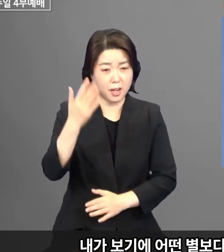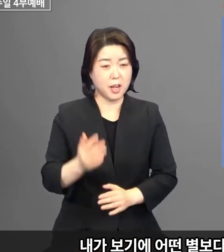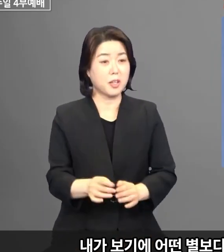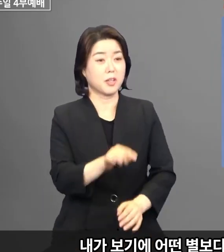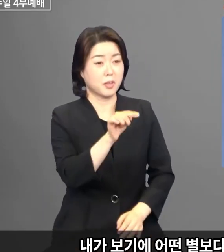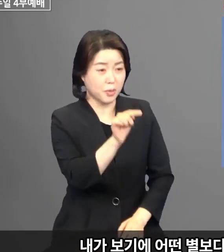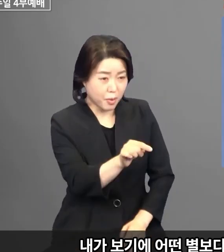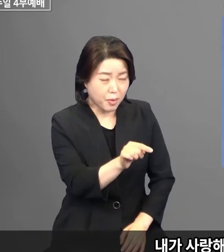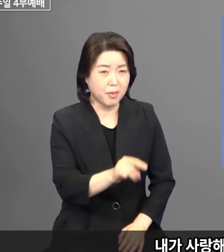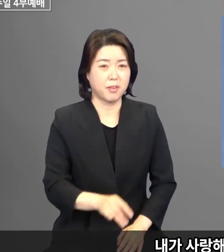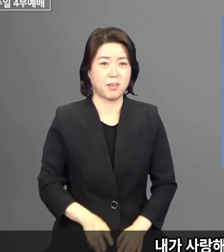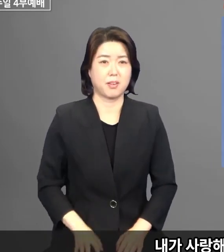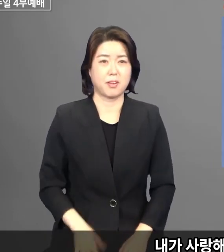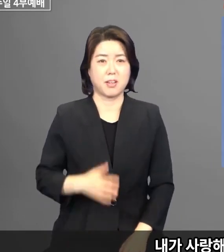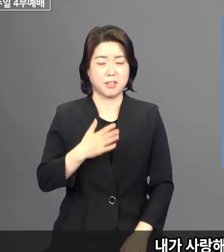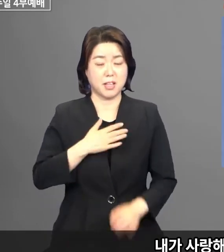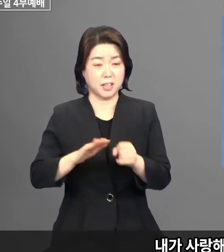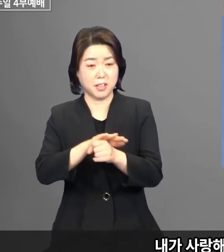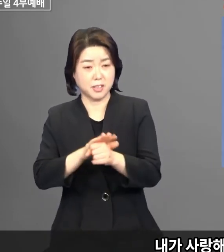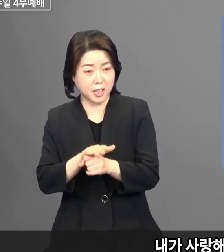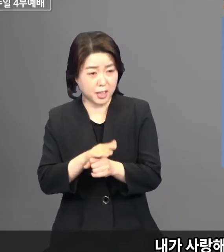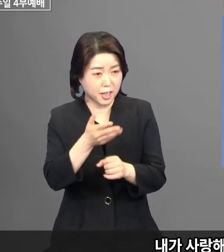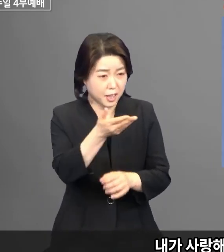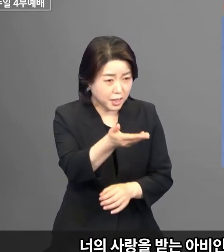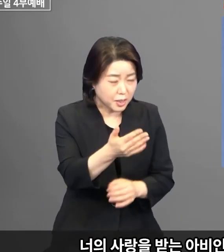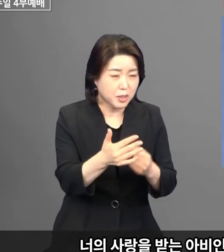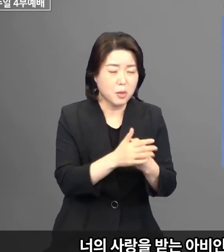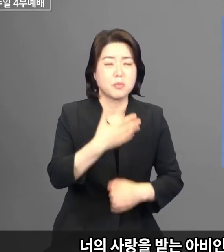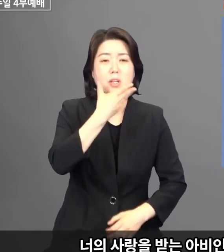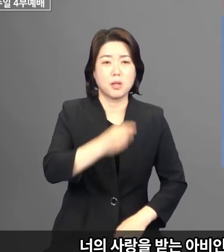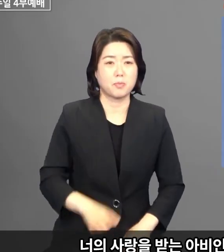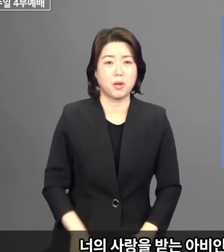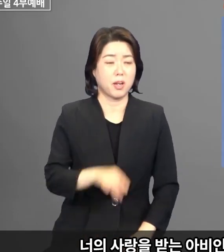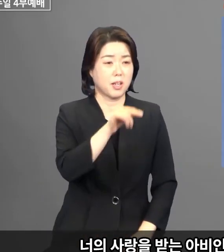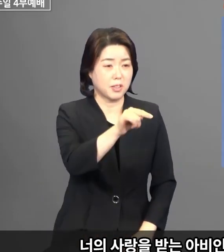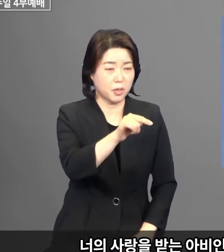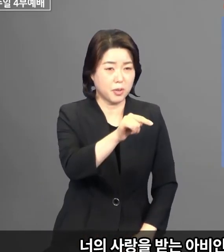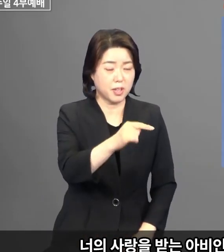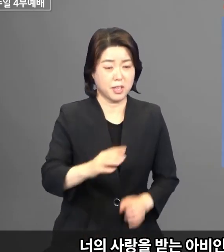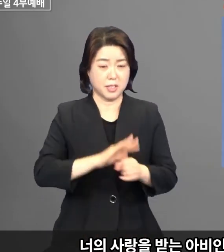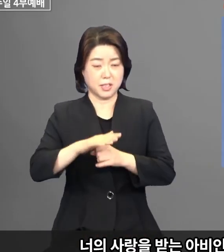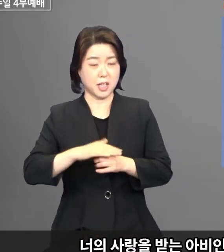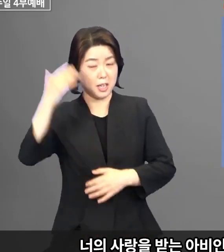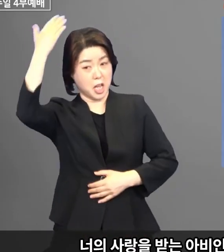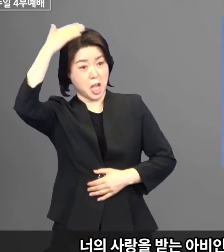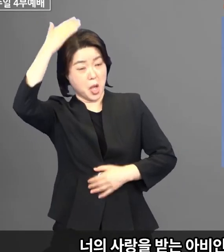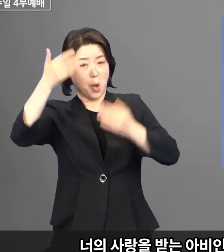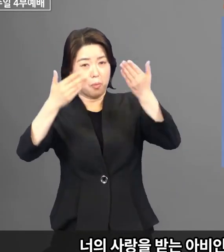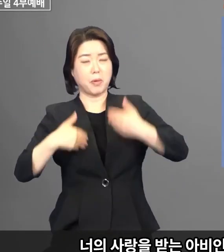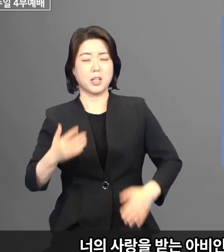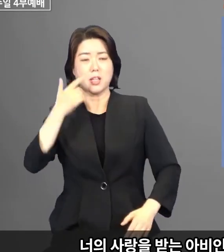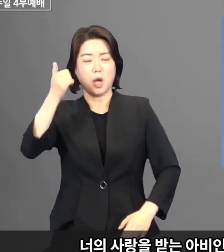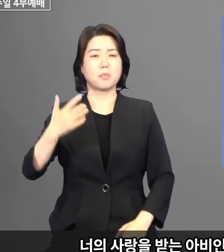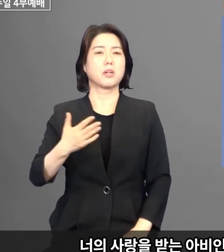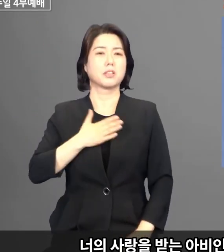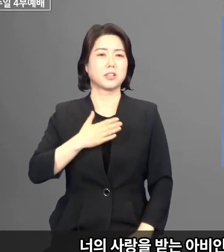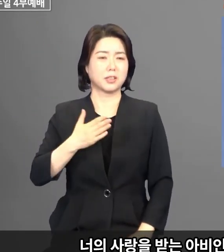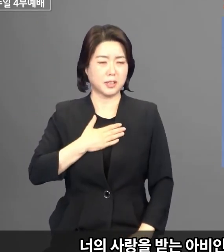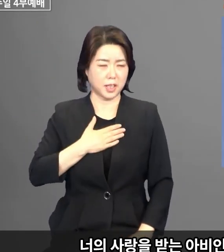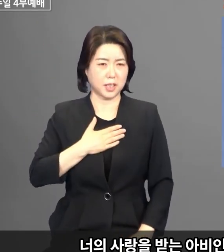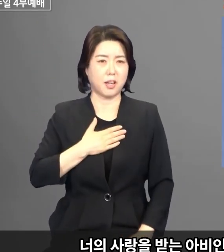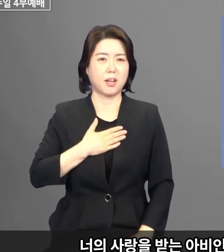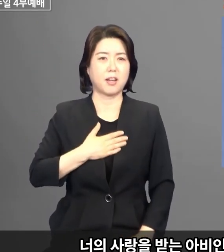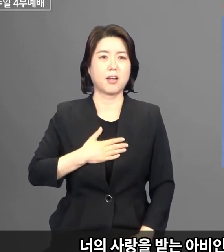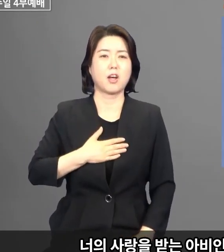너를 내가 사랑해서 행복하다. 너의 사랑을 받는 아비인